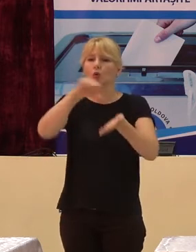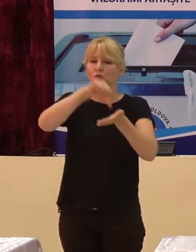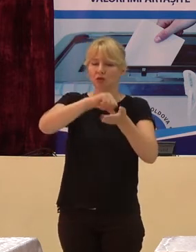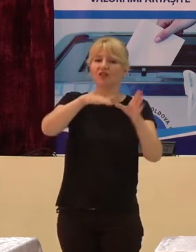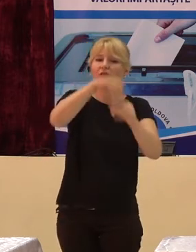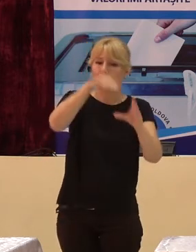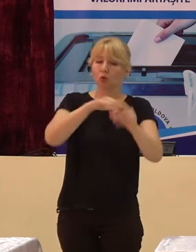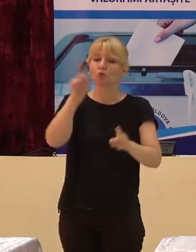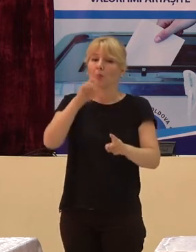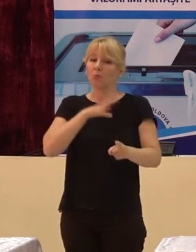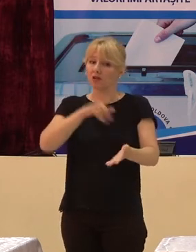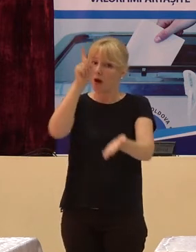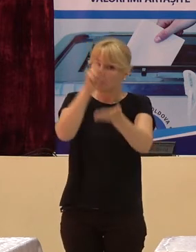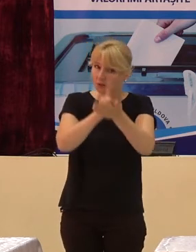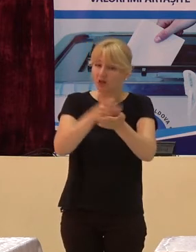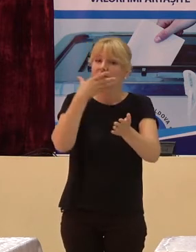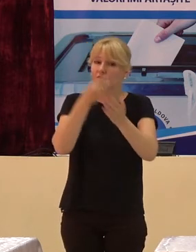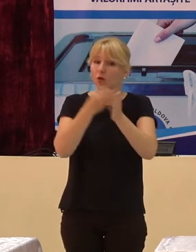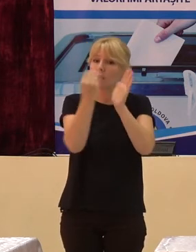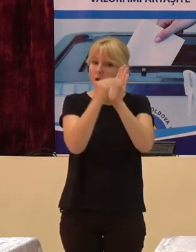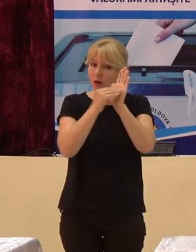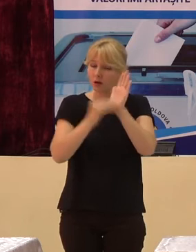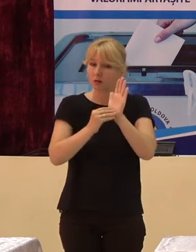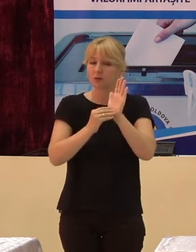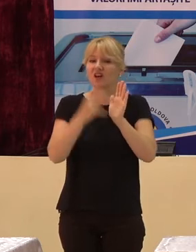să aibă obligatoriu pe lista de candidați cel puțin